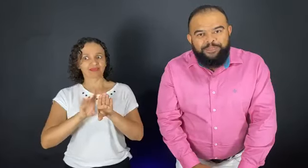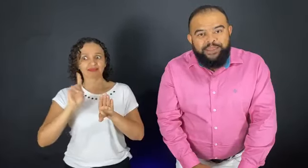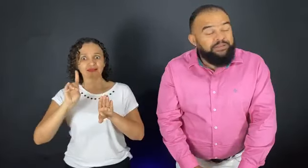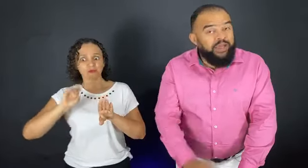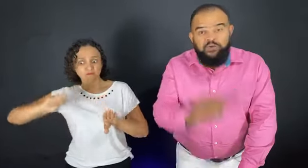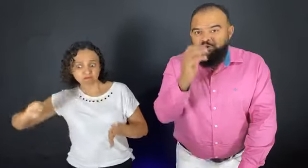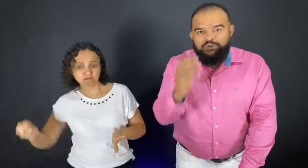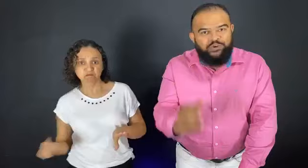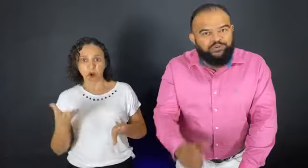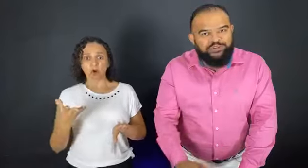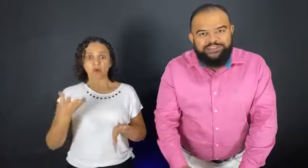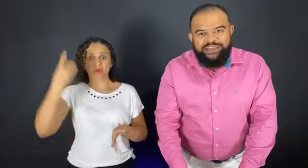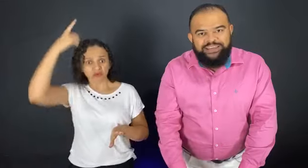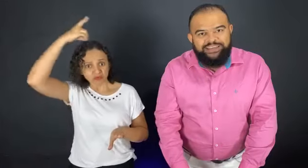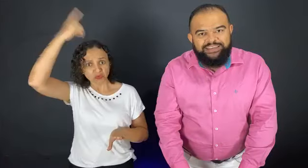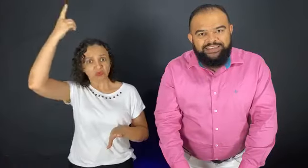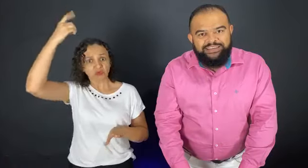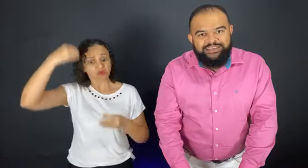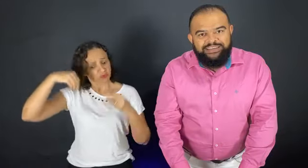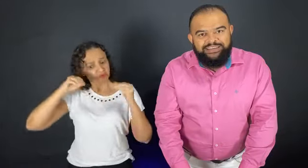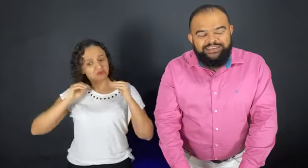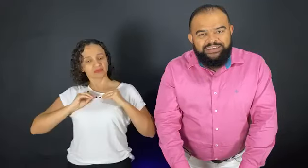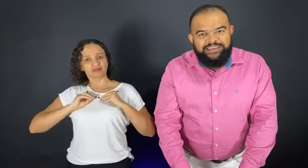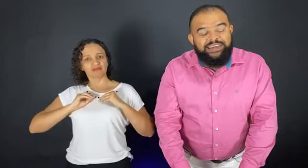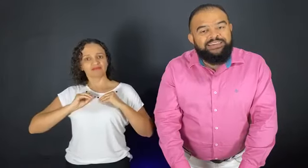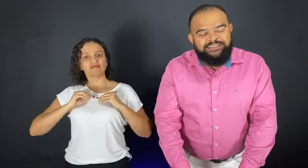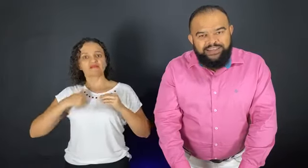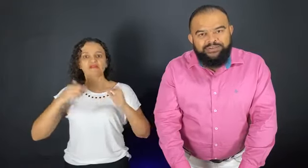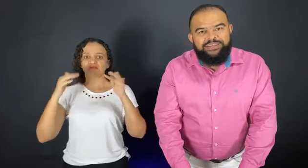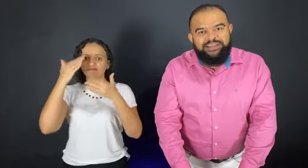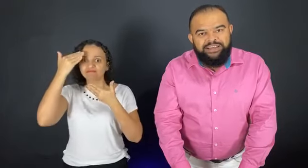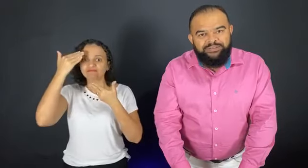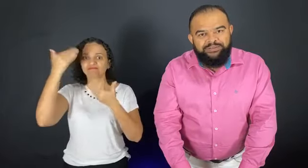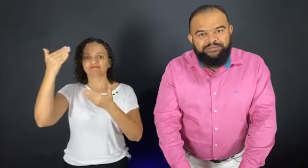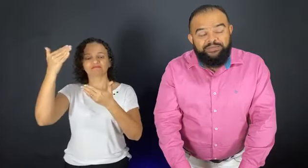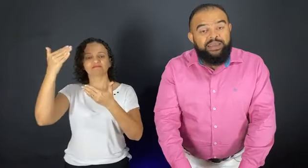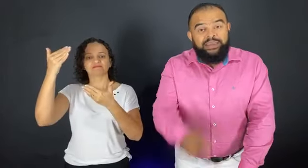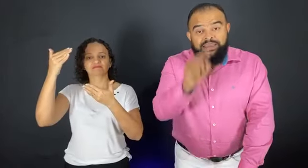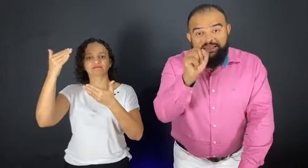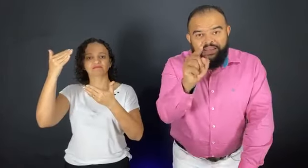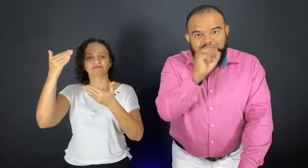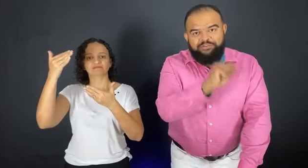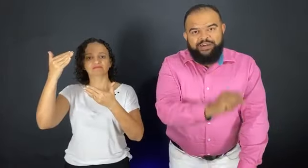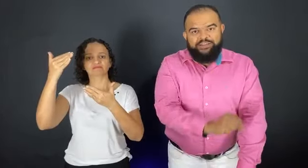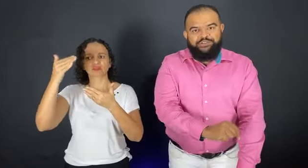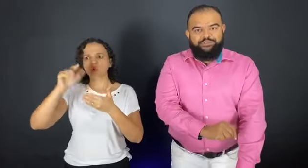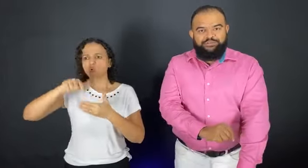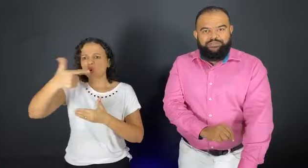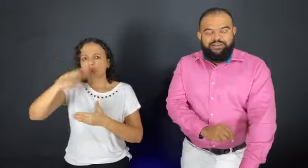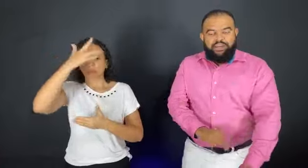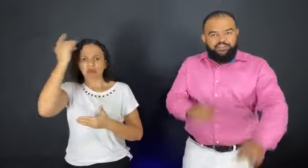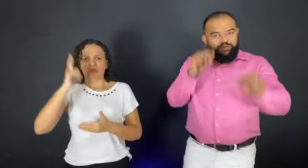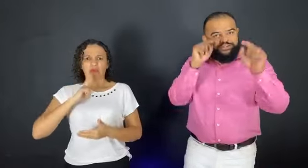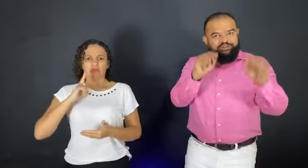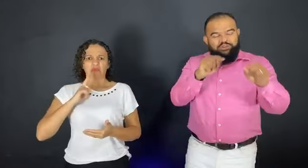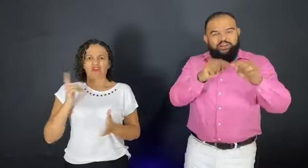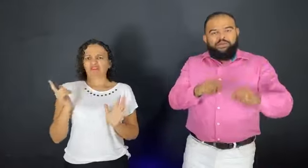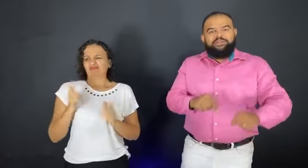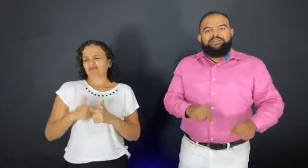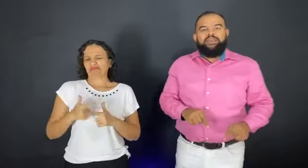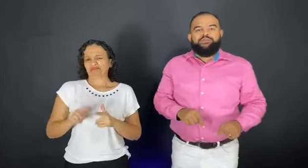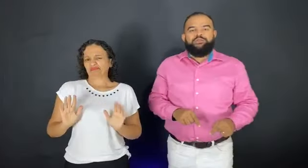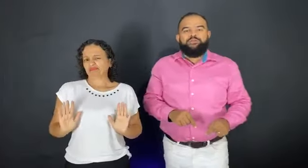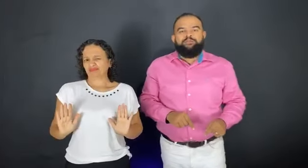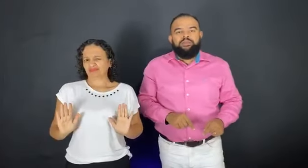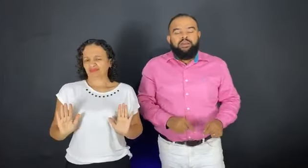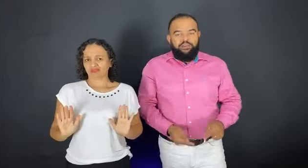deu. Não o que os outros têm. Este é o segredo. E não é fácil. A gente precisa olhar